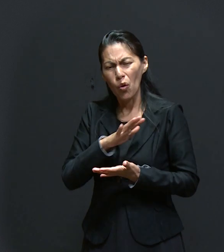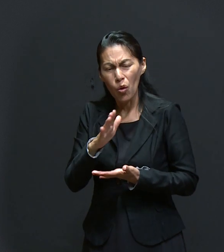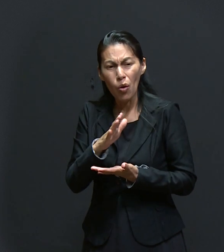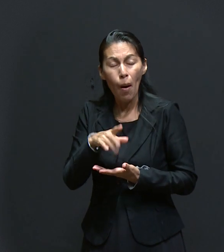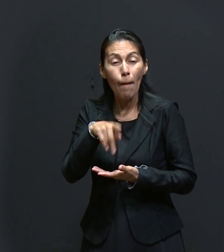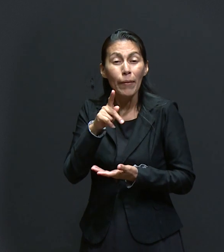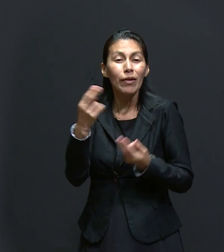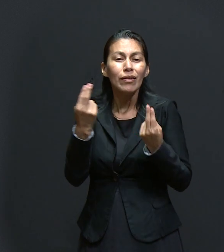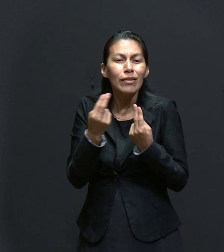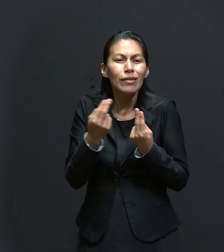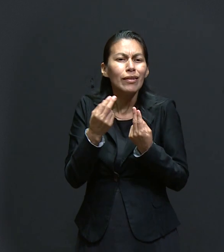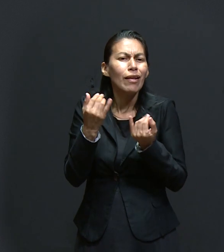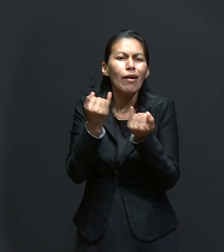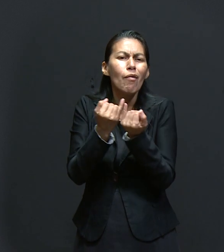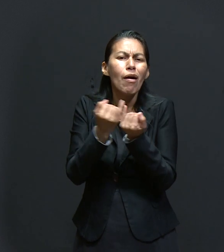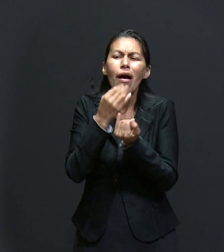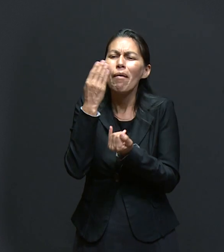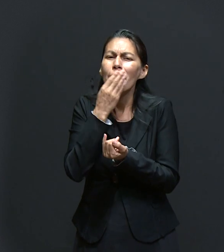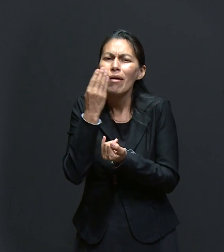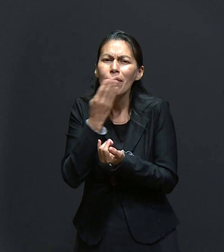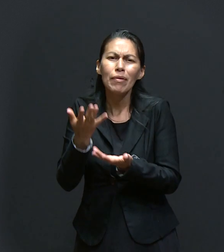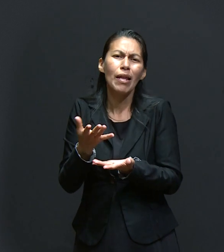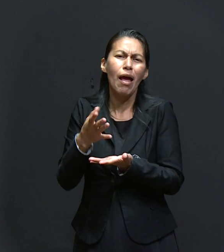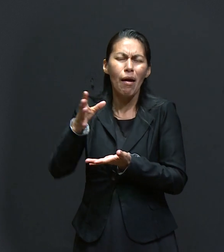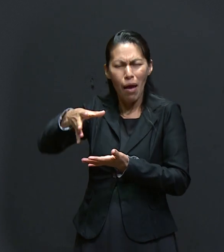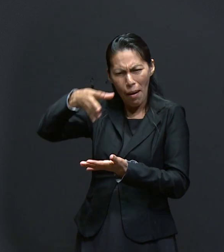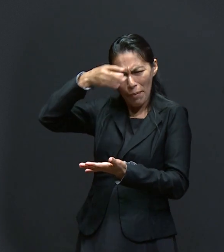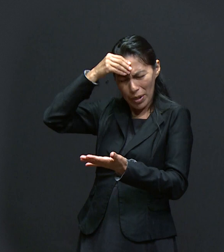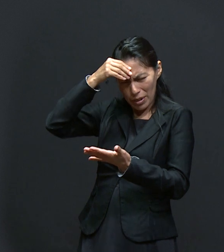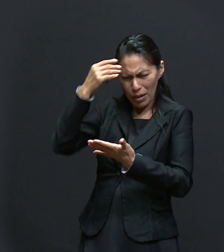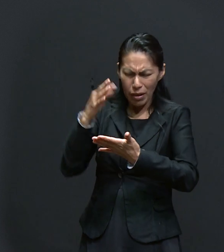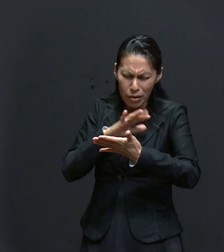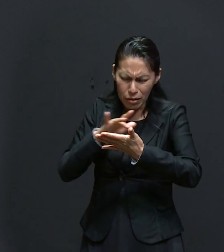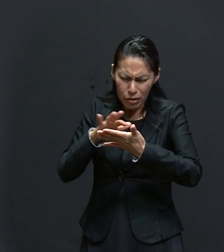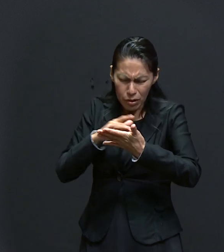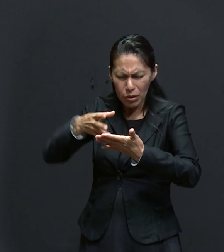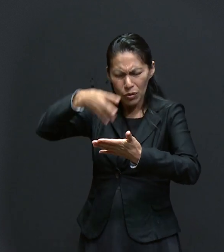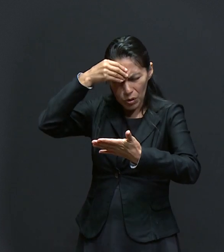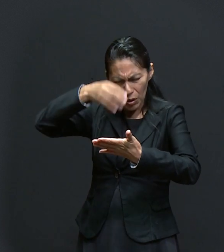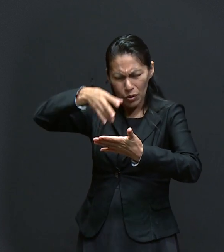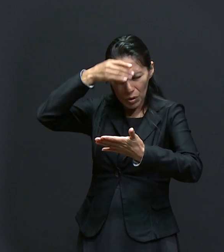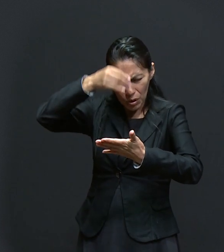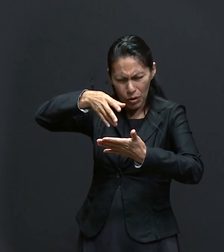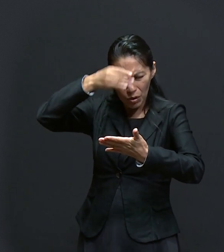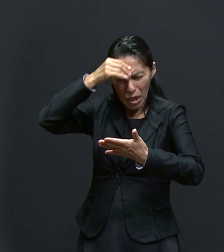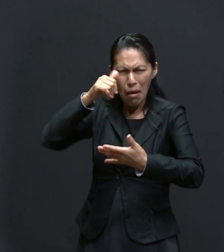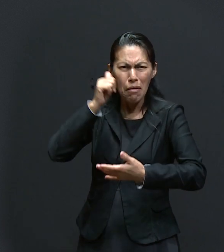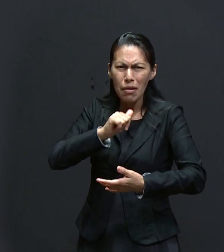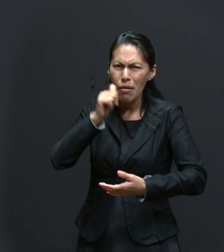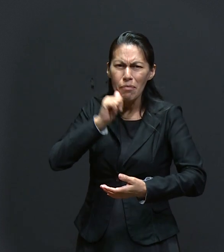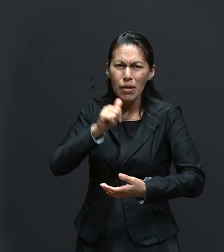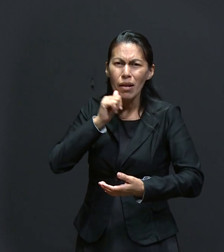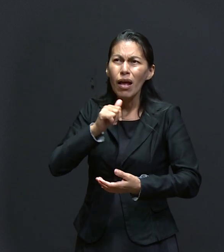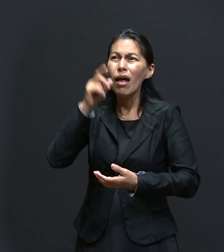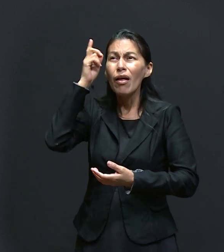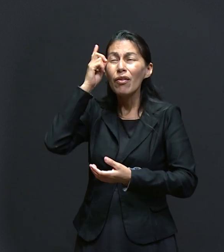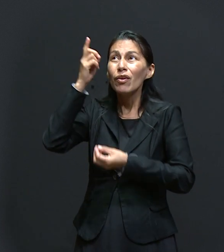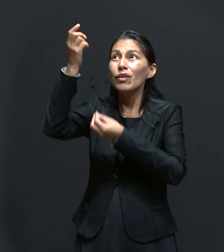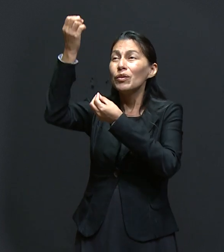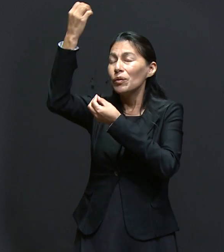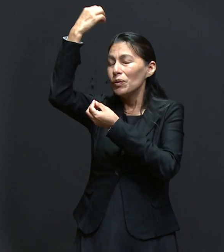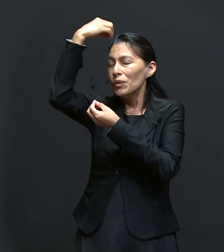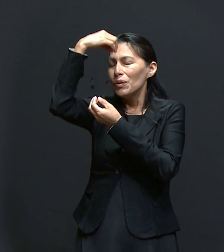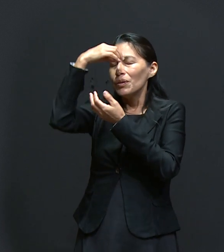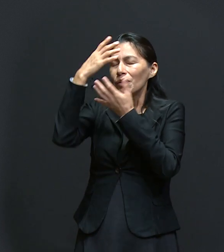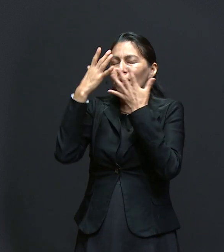recibe la biblia palabra de dios esto significa que el quedará con esto y puede siempre estar con